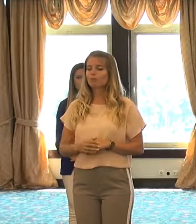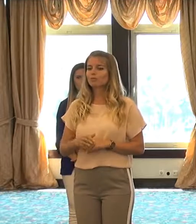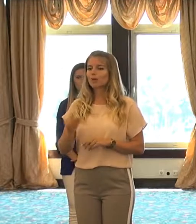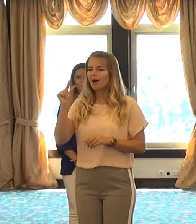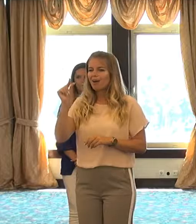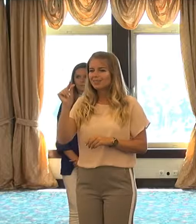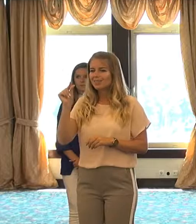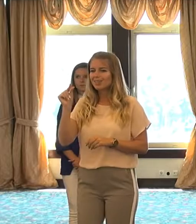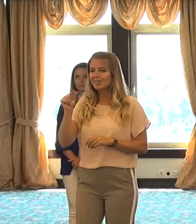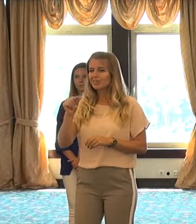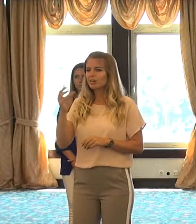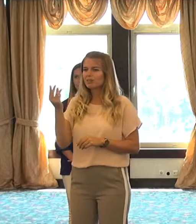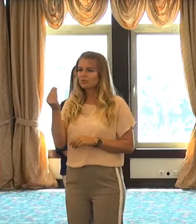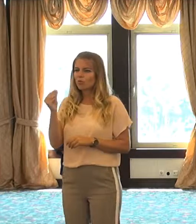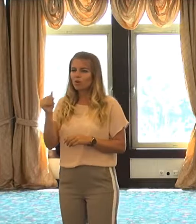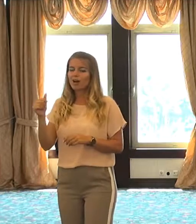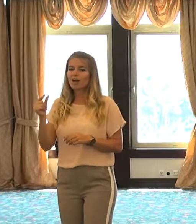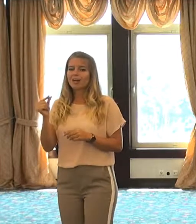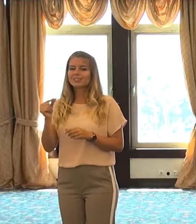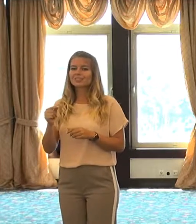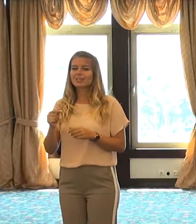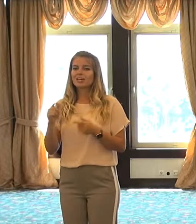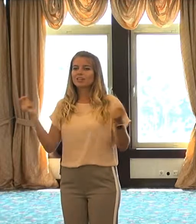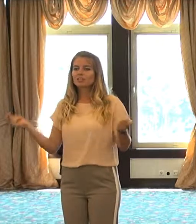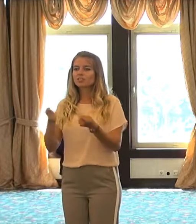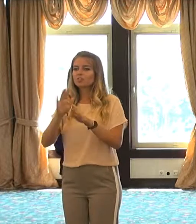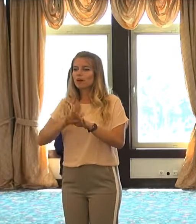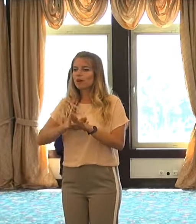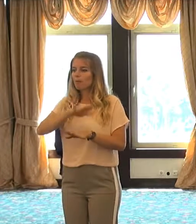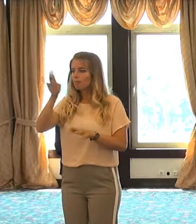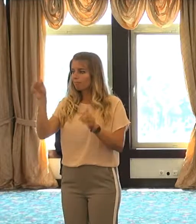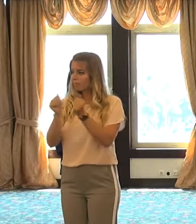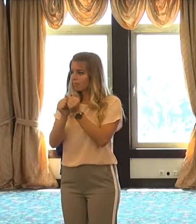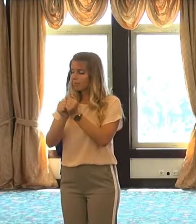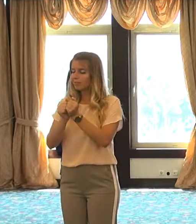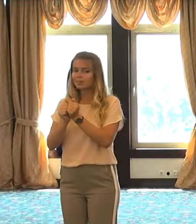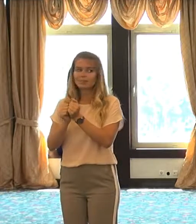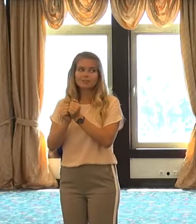sayıda Türkiye'deki çalışma yapan kişilerle bir araya gelerek, o zaman